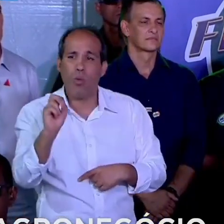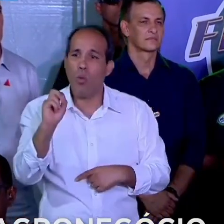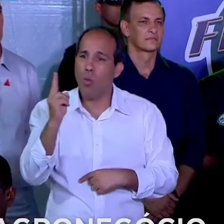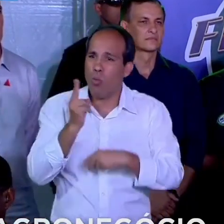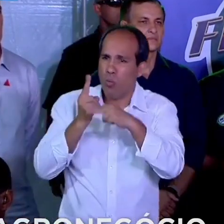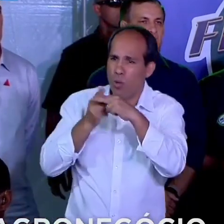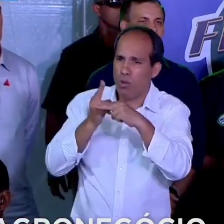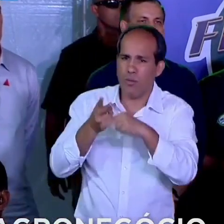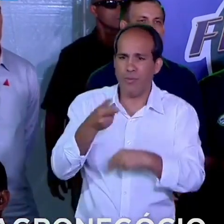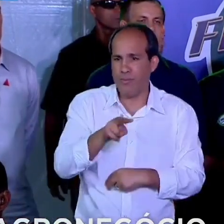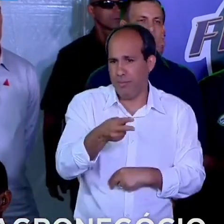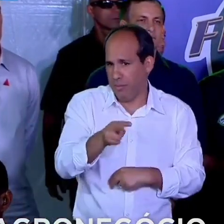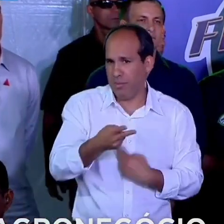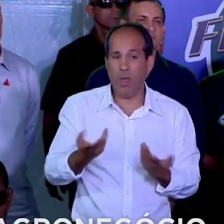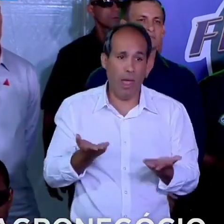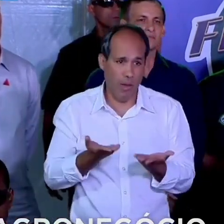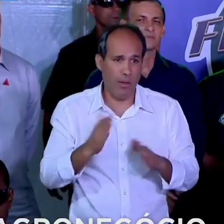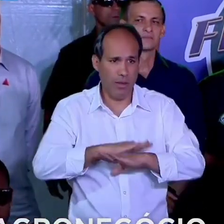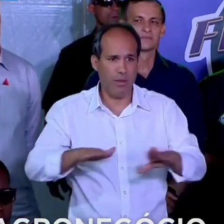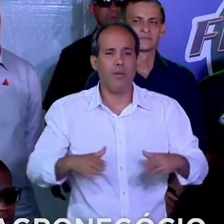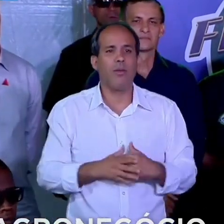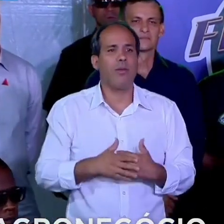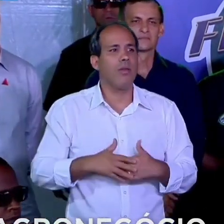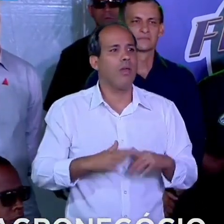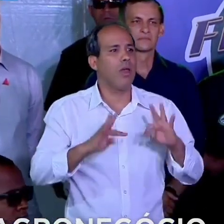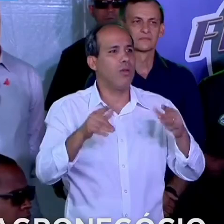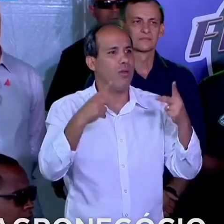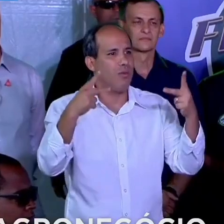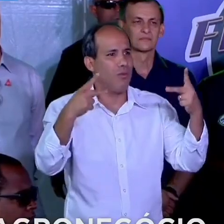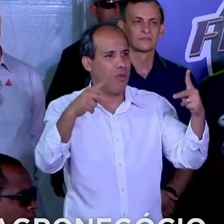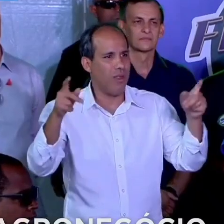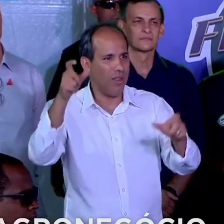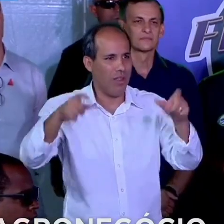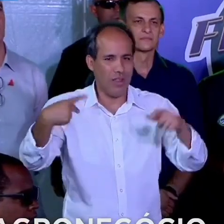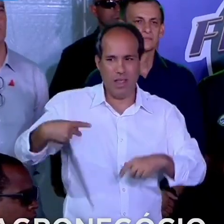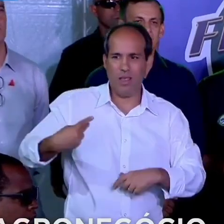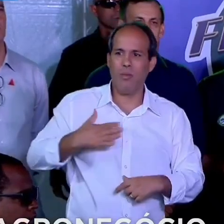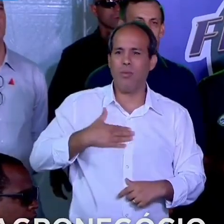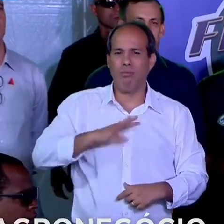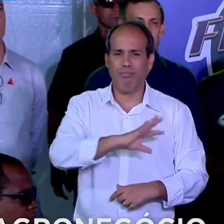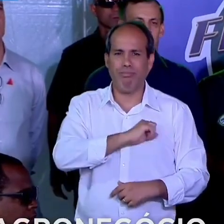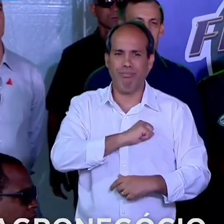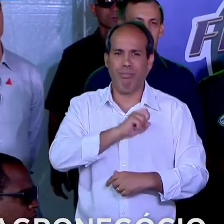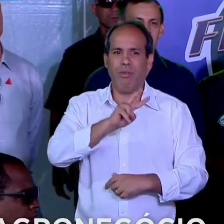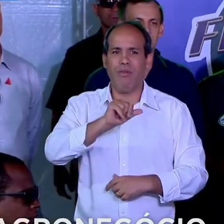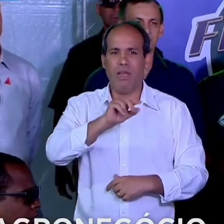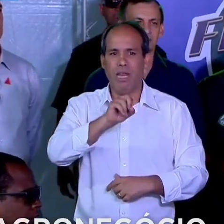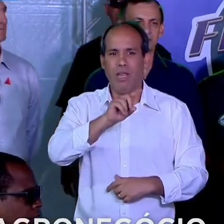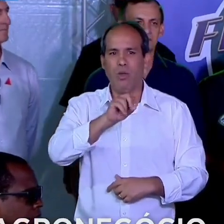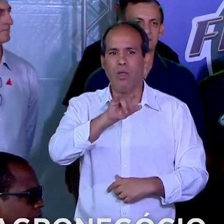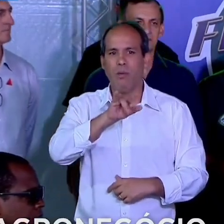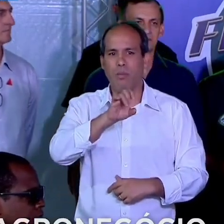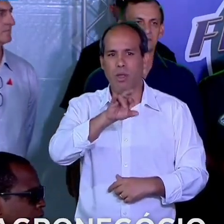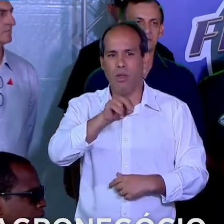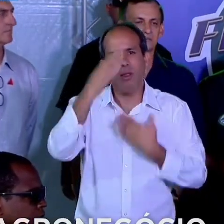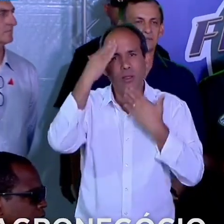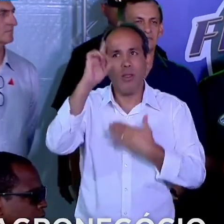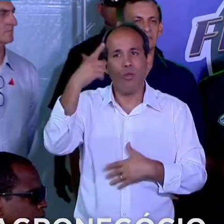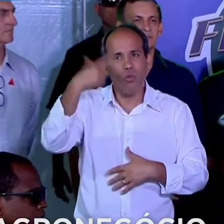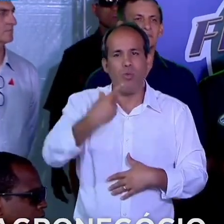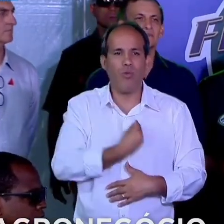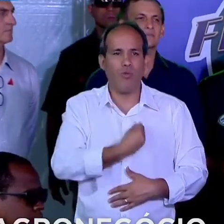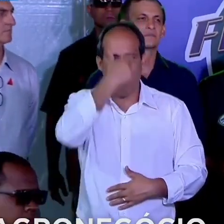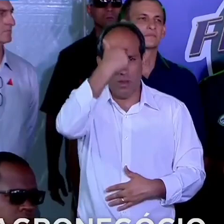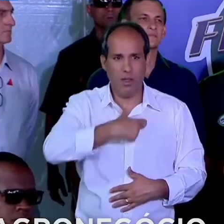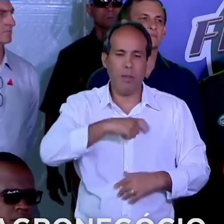Caixa Econômica Federal. Assim sendo, a todos vocês aqui do meu querido Vado Ribeira, agradeço a Deus mais uma vez pela vida e